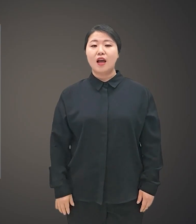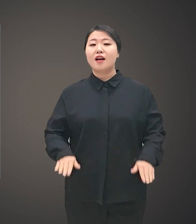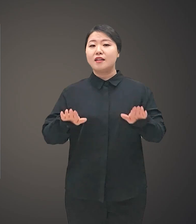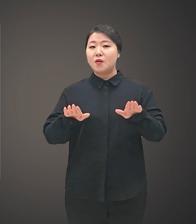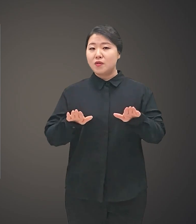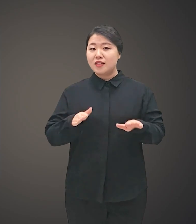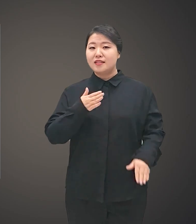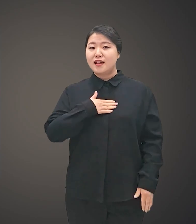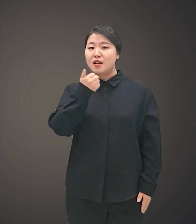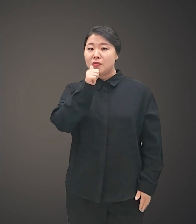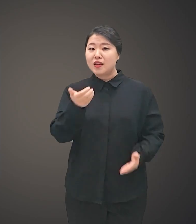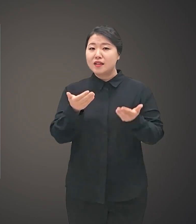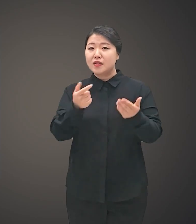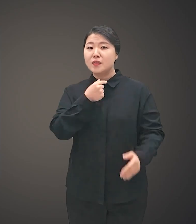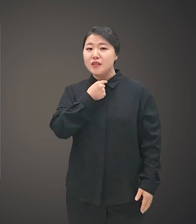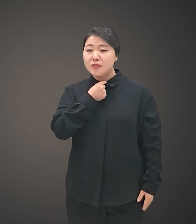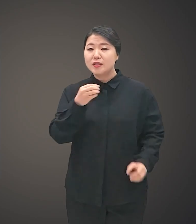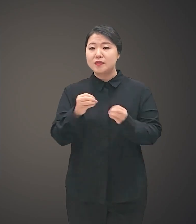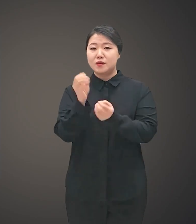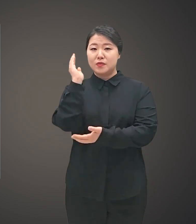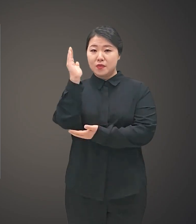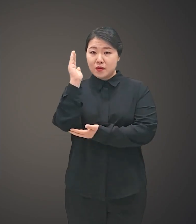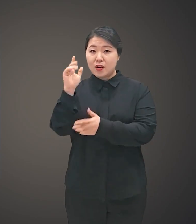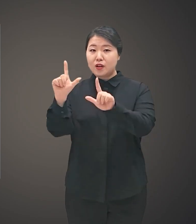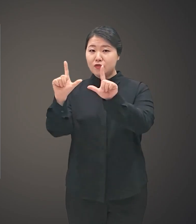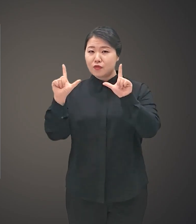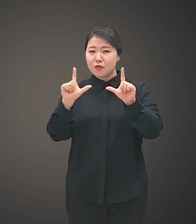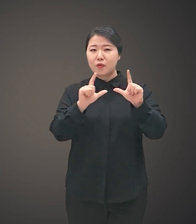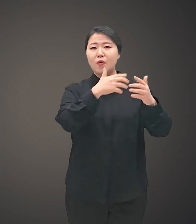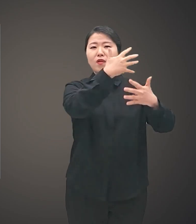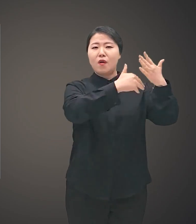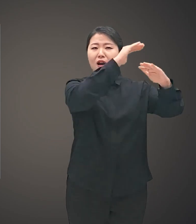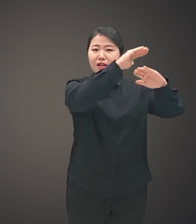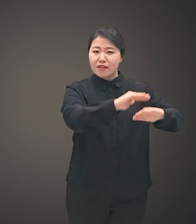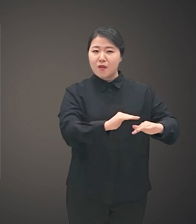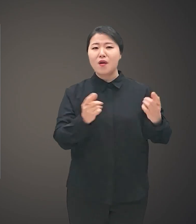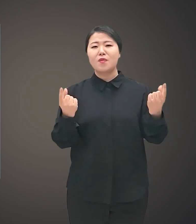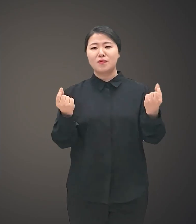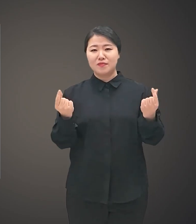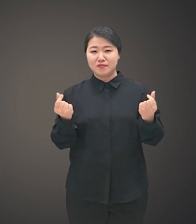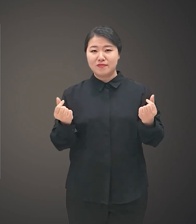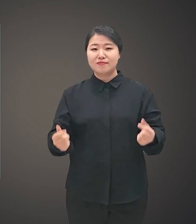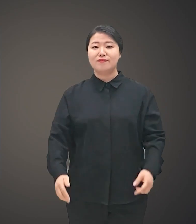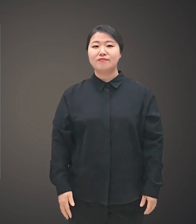오늘 제가 소개하고 싶은 이 소설의 주인공도 비슷한 사연을 가지고 있답니다.